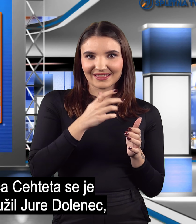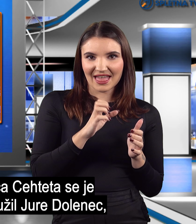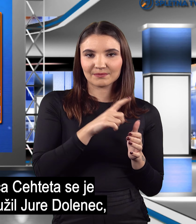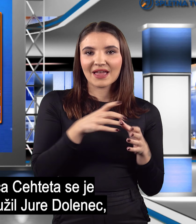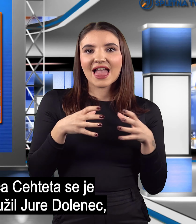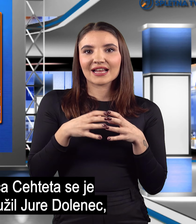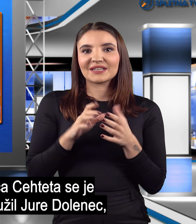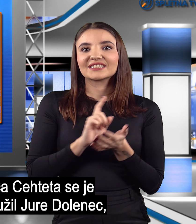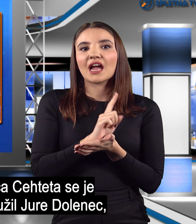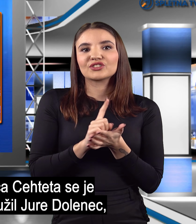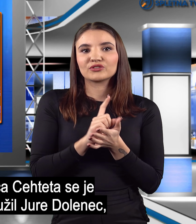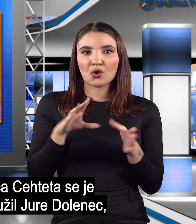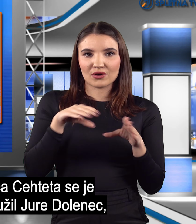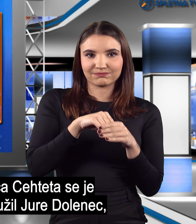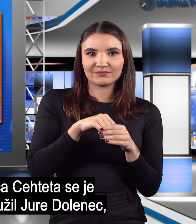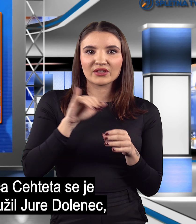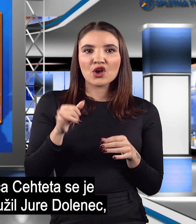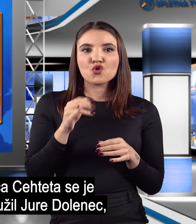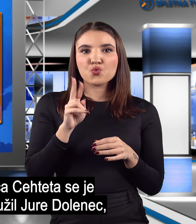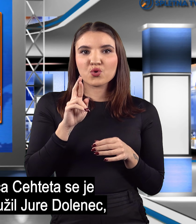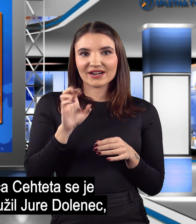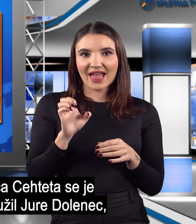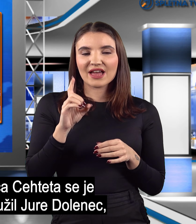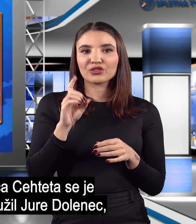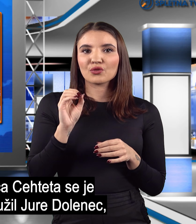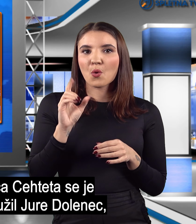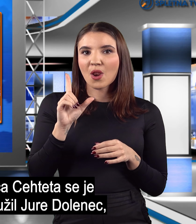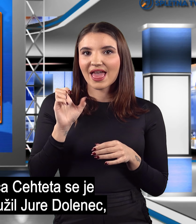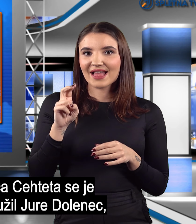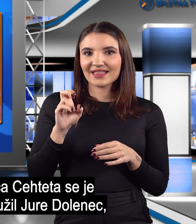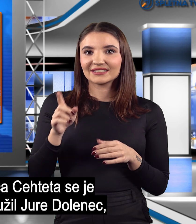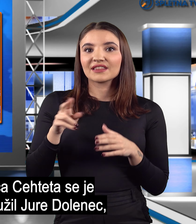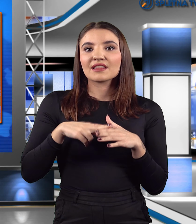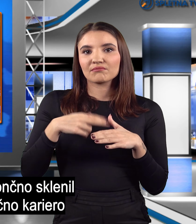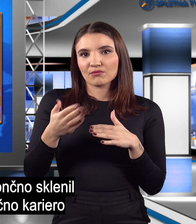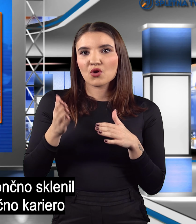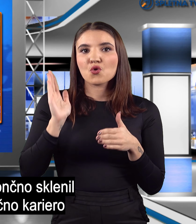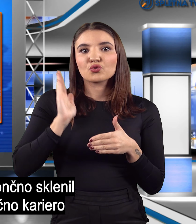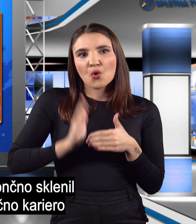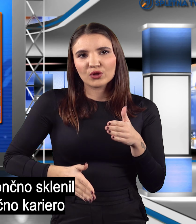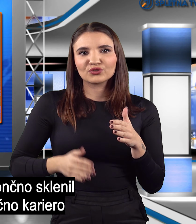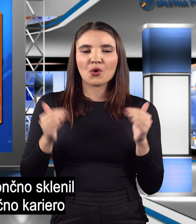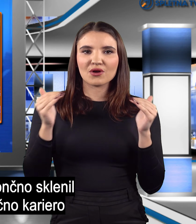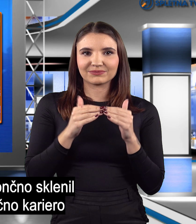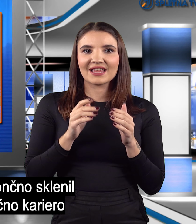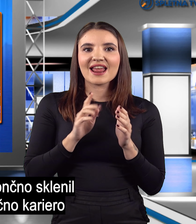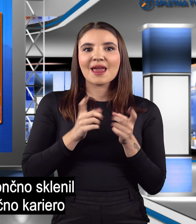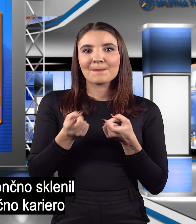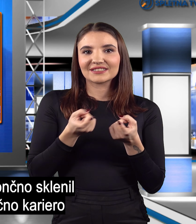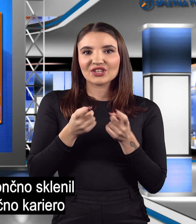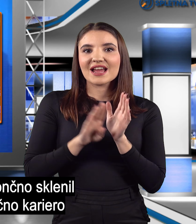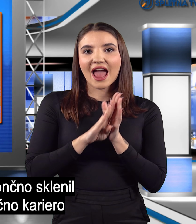začasno pridružil Jure Dolenc, ki je nato dokončno sklenil reprezentančno kariero kot najboljši strelec v zgodovini